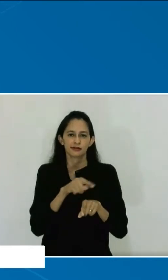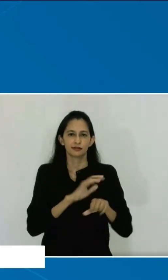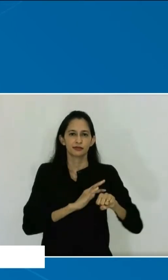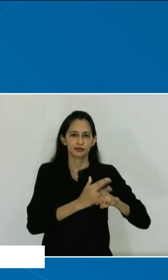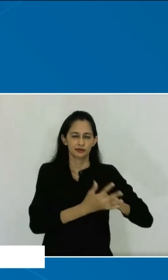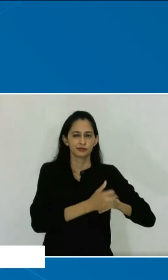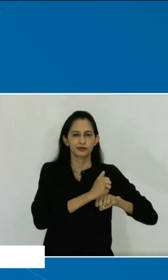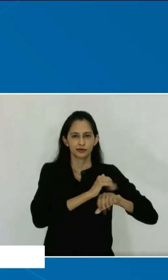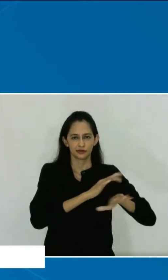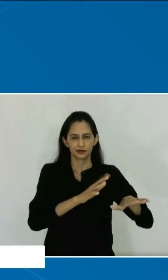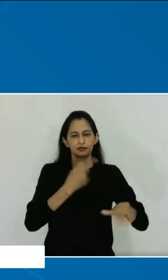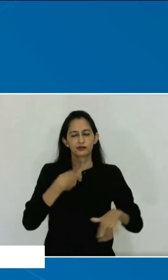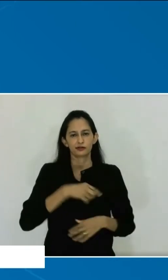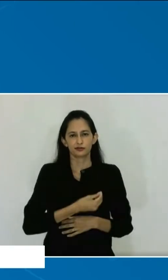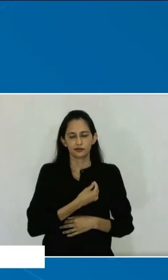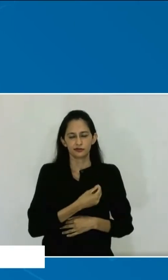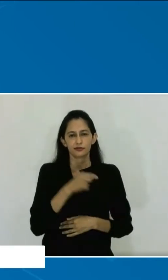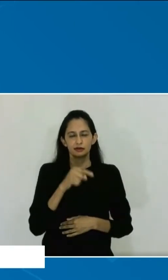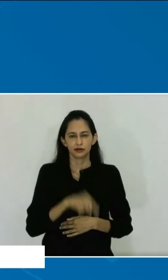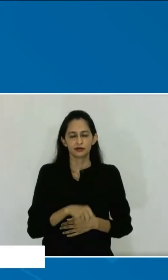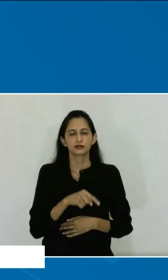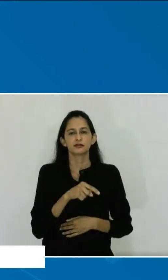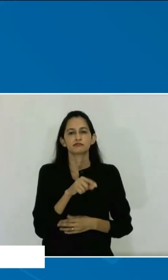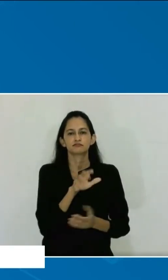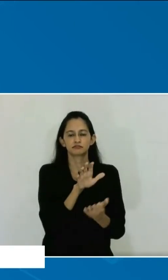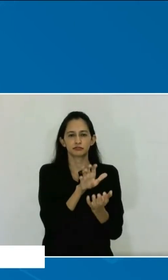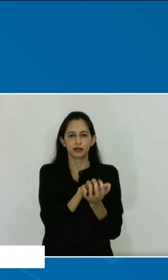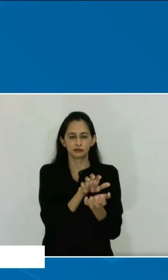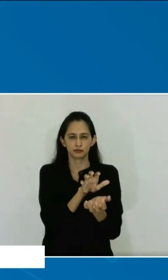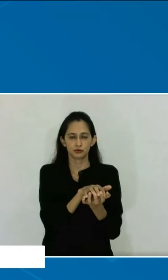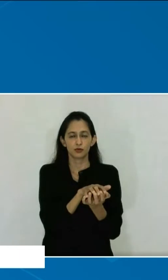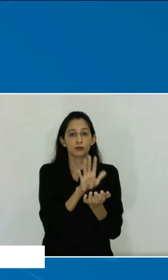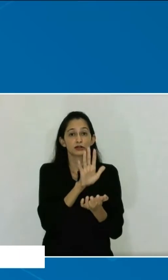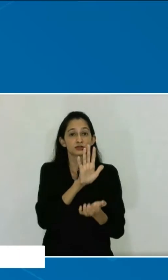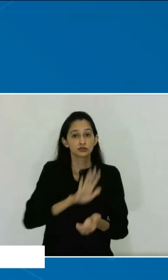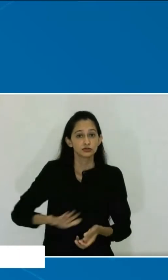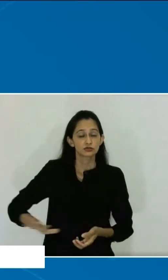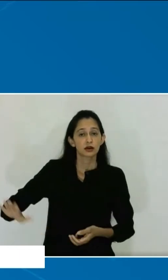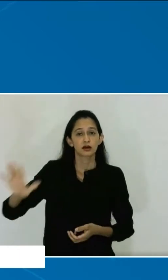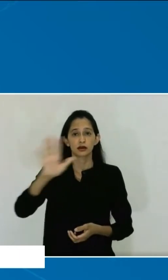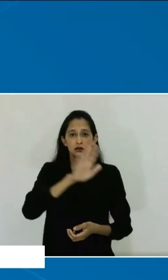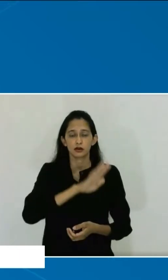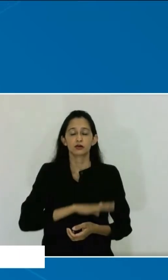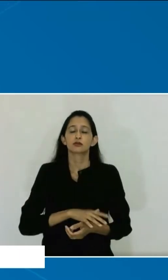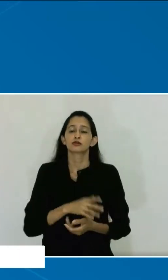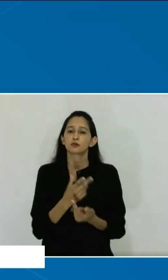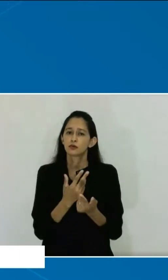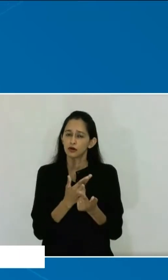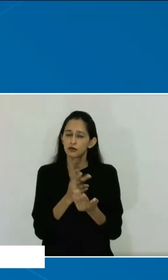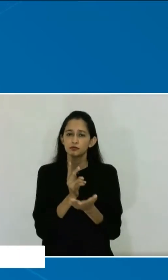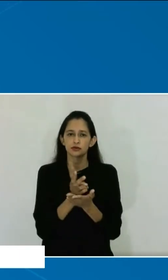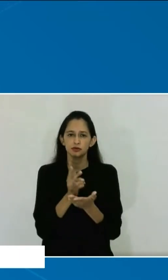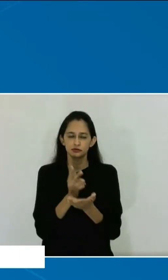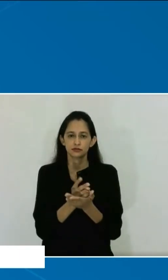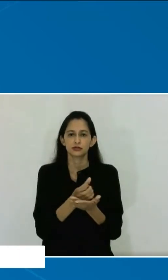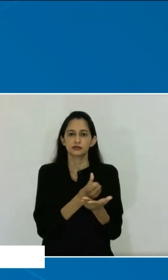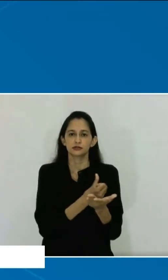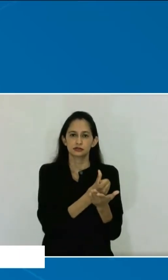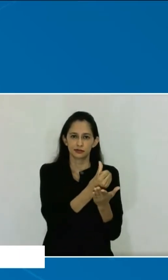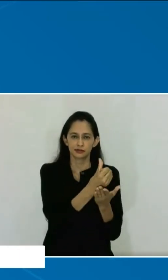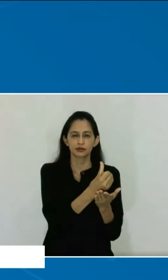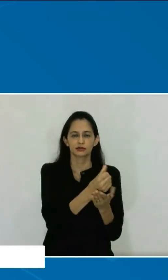vivemos aqui no Estado, quanto pela situação mais ampla, a mesma questão de termos um semestre híbrido